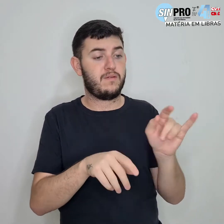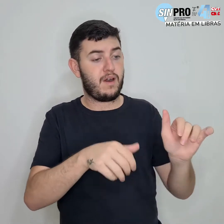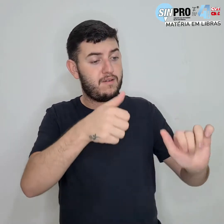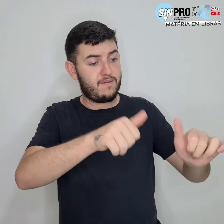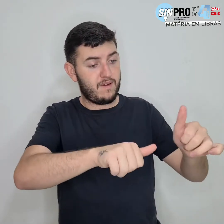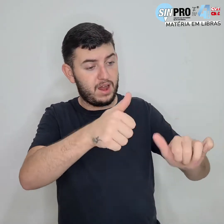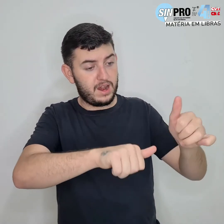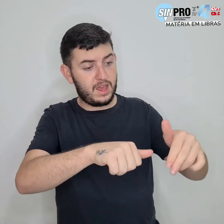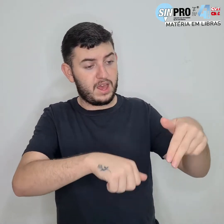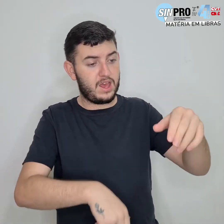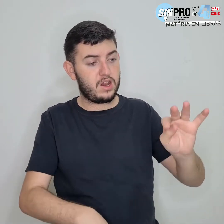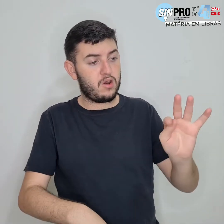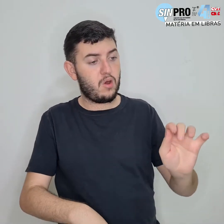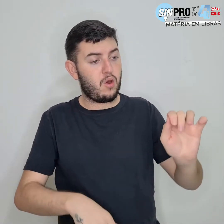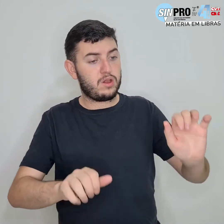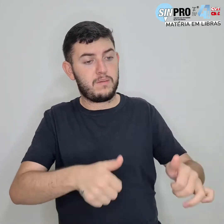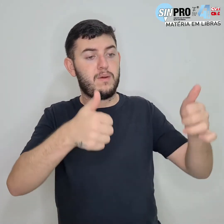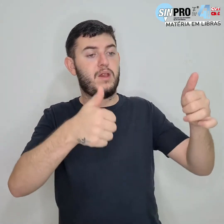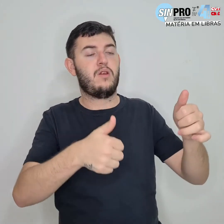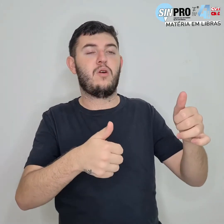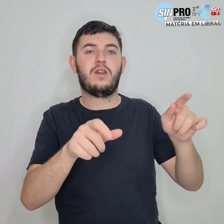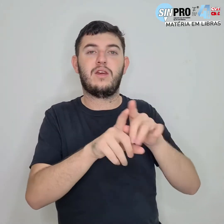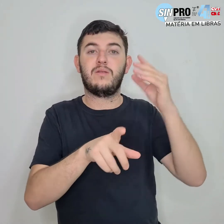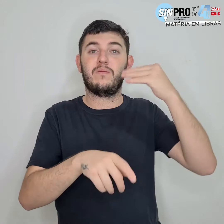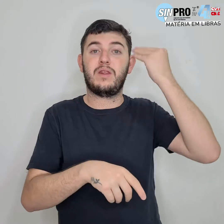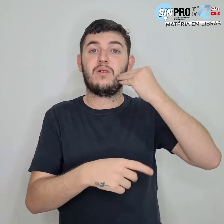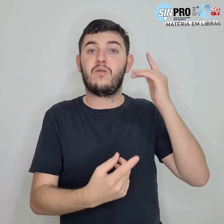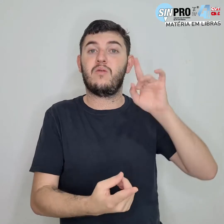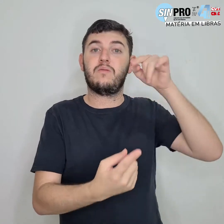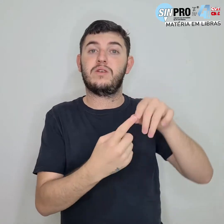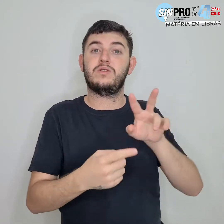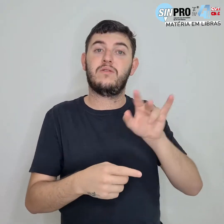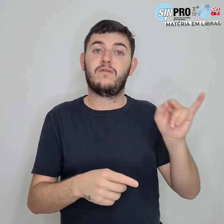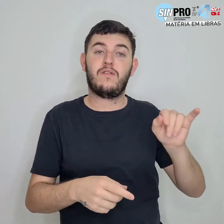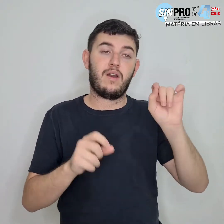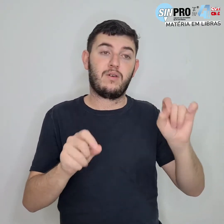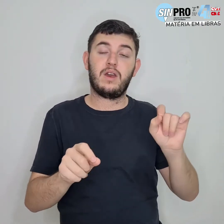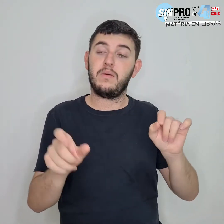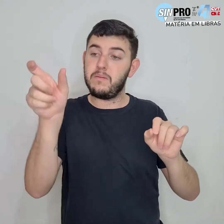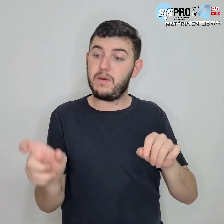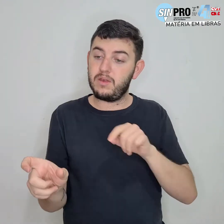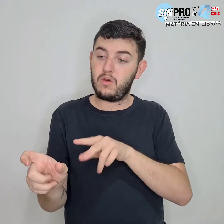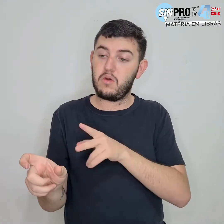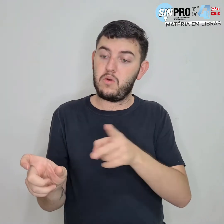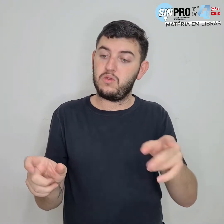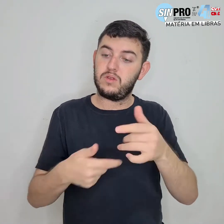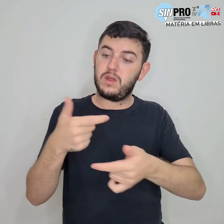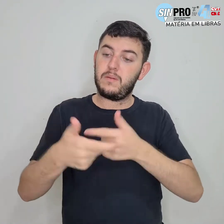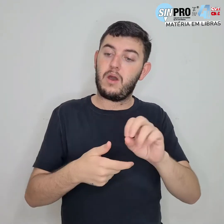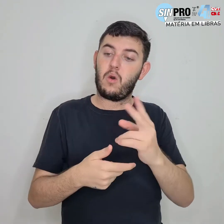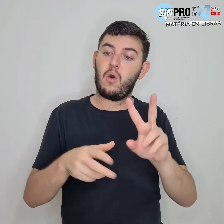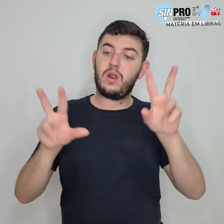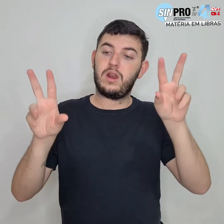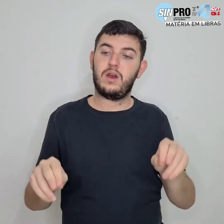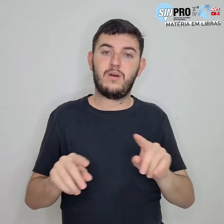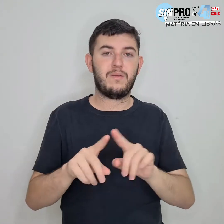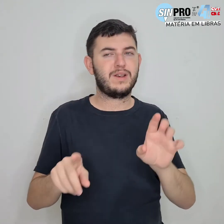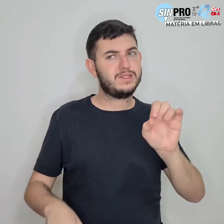no vínculo de experiência para manter essa pessoa ou não. Então, se eu gosto de você, se você